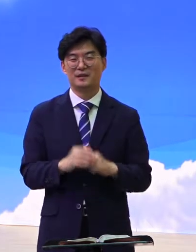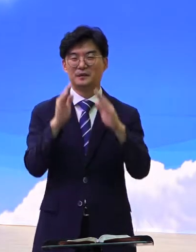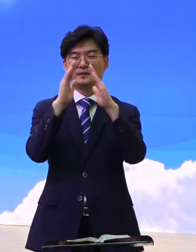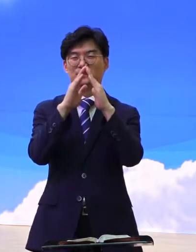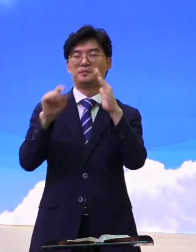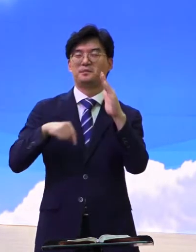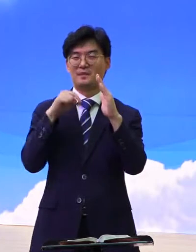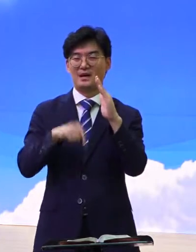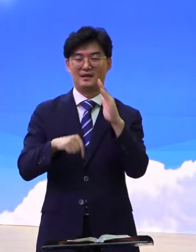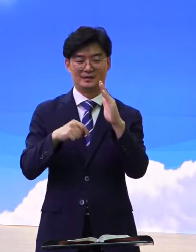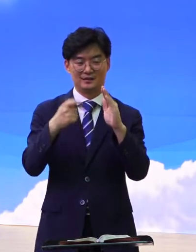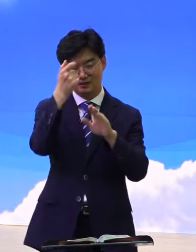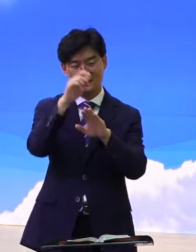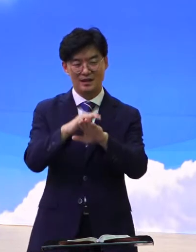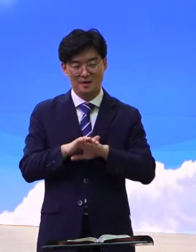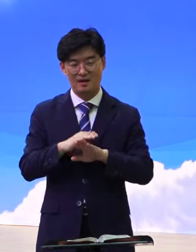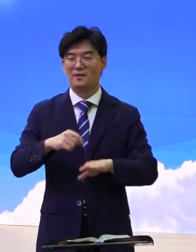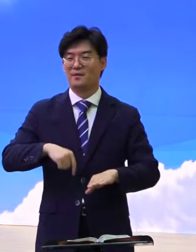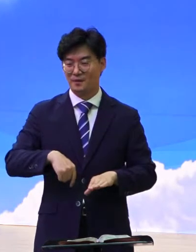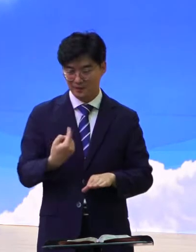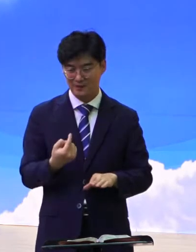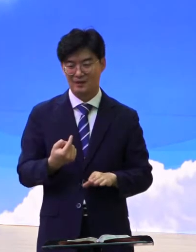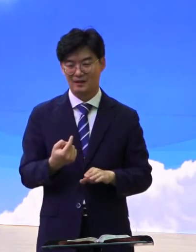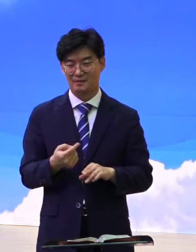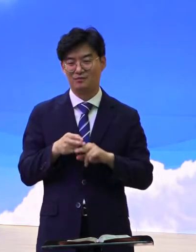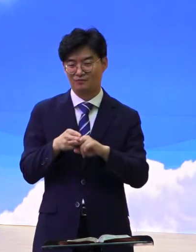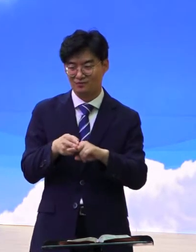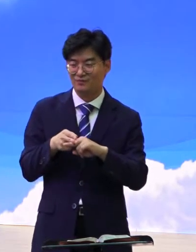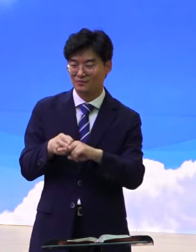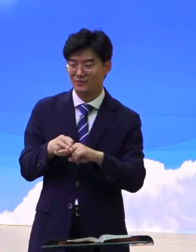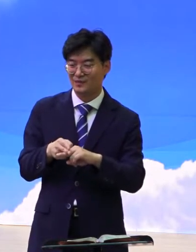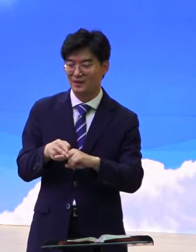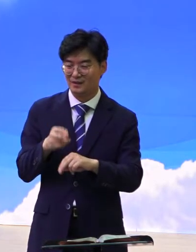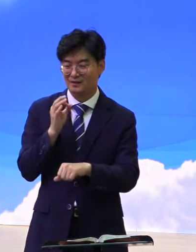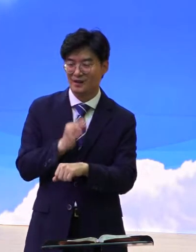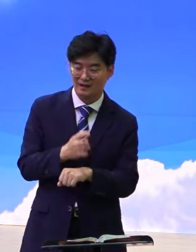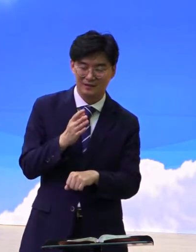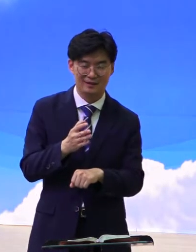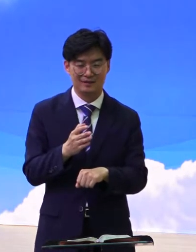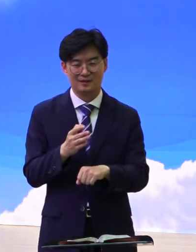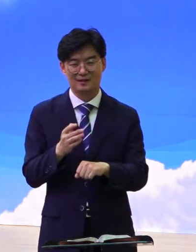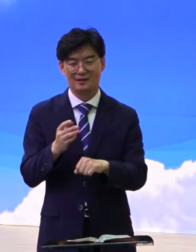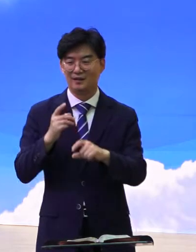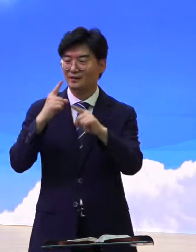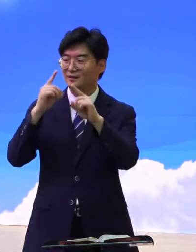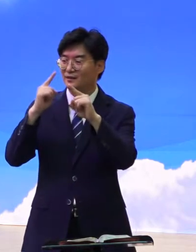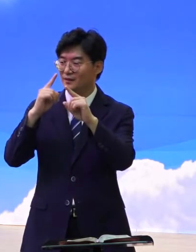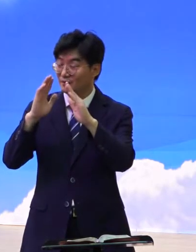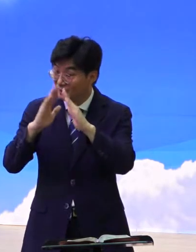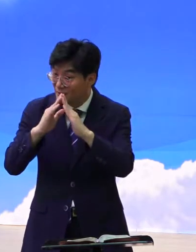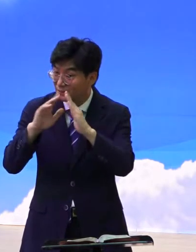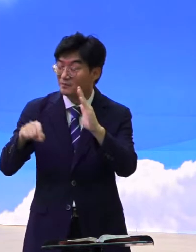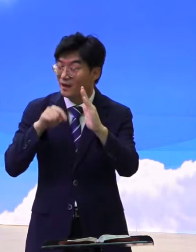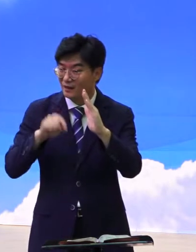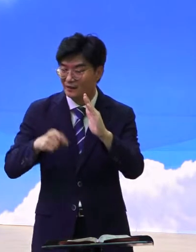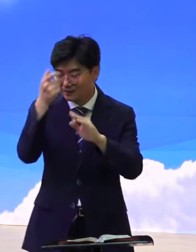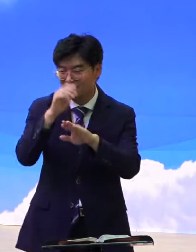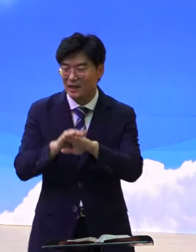사람도 없습니다. 좋습니다. 좋은 것 같습니다. 온라인 예배를 드리다 보니까 실시간이 아니더라도 원하는